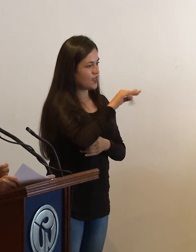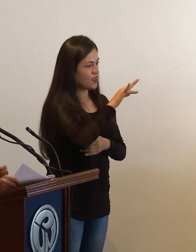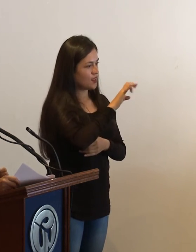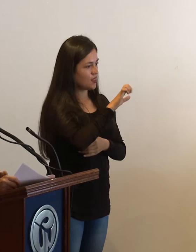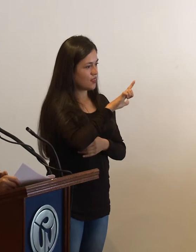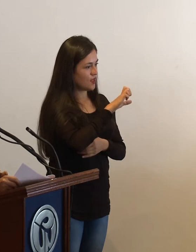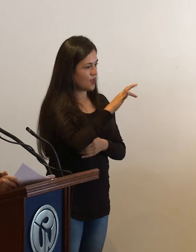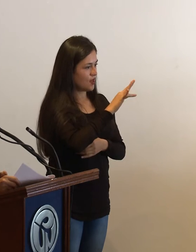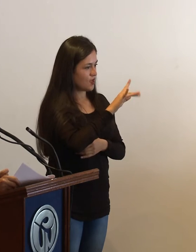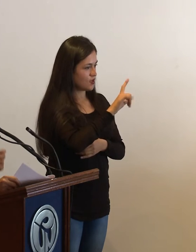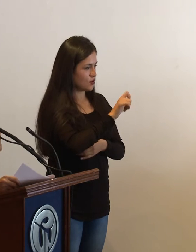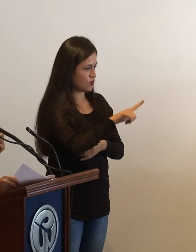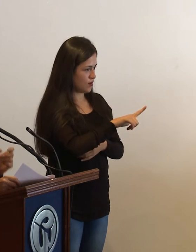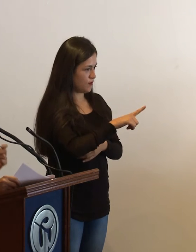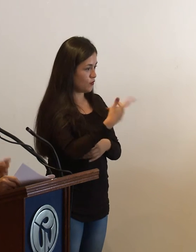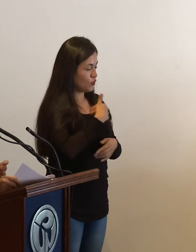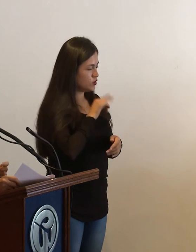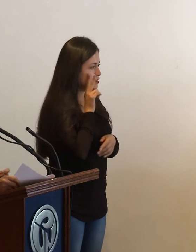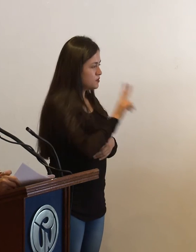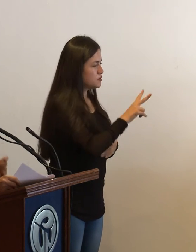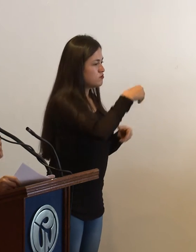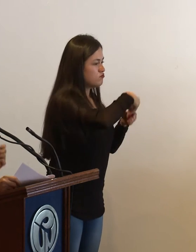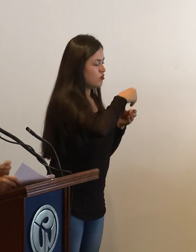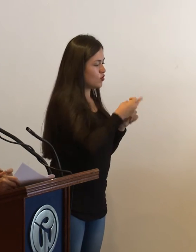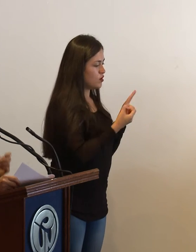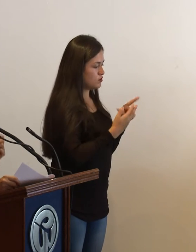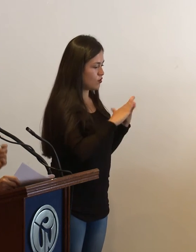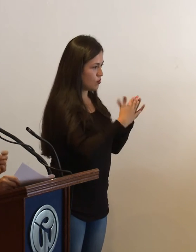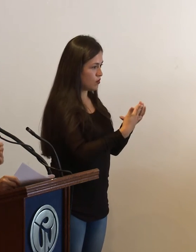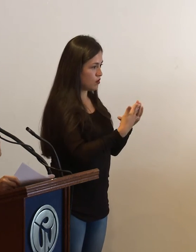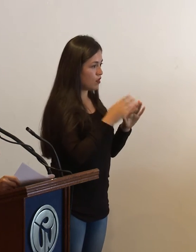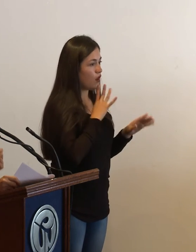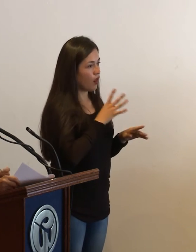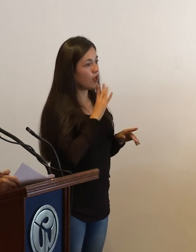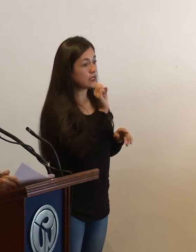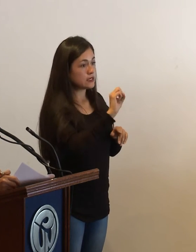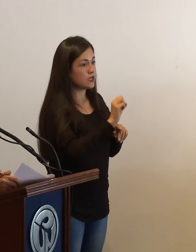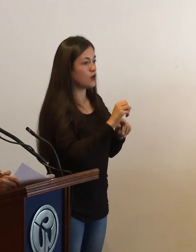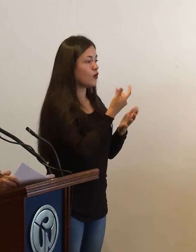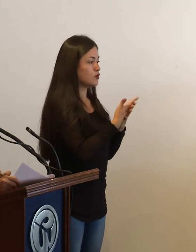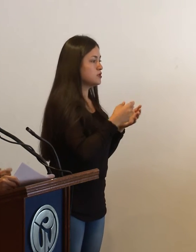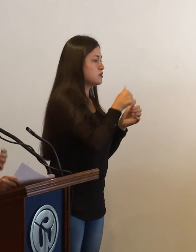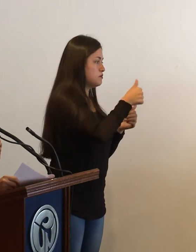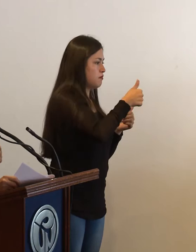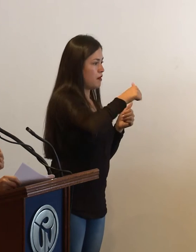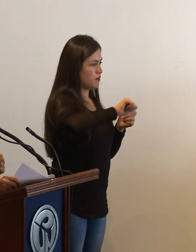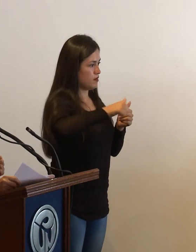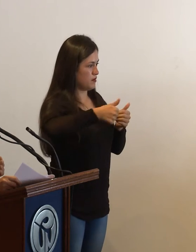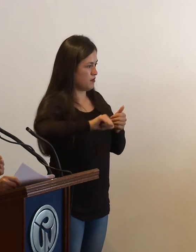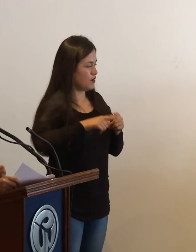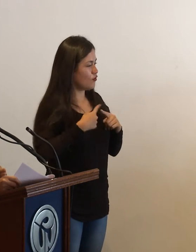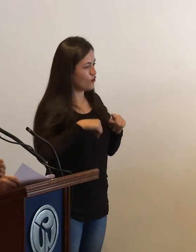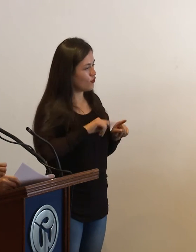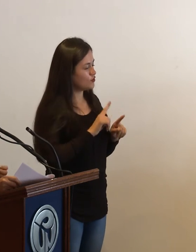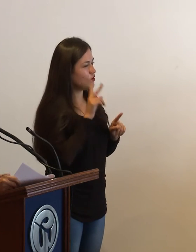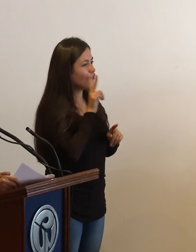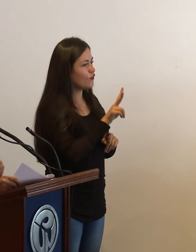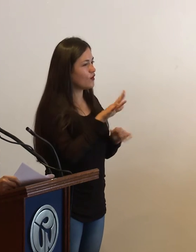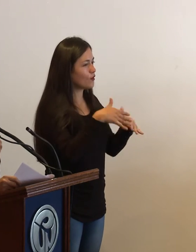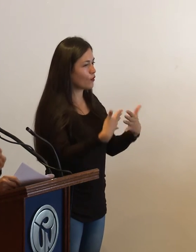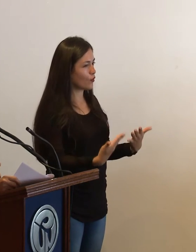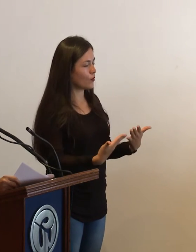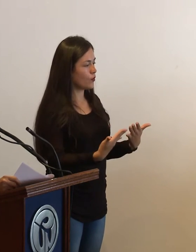la educación comunitaria que no es suficiente hablar de estos binarismos, sino mirar